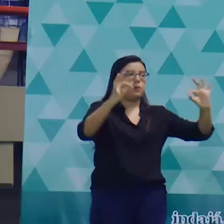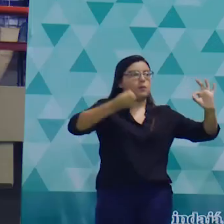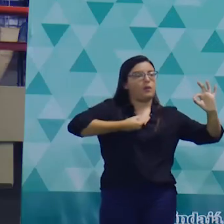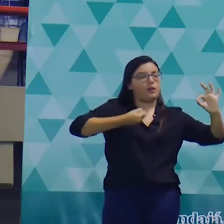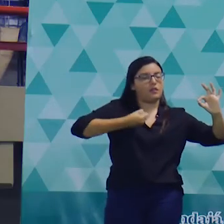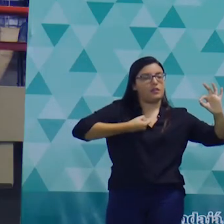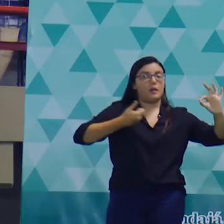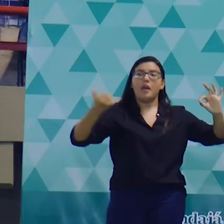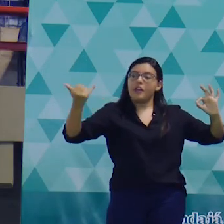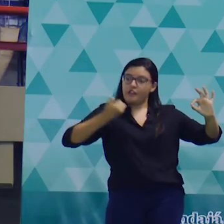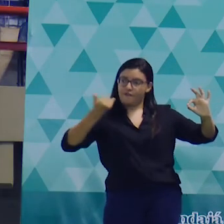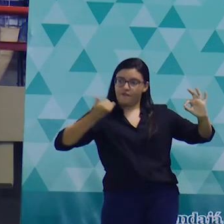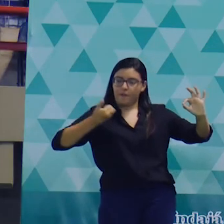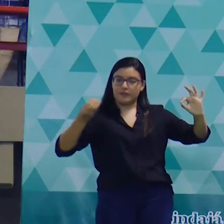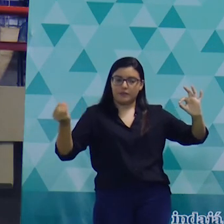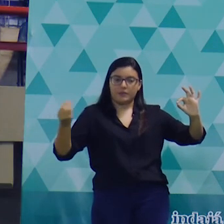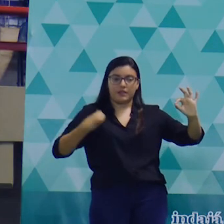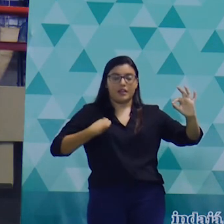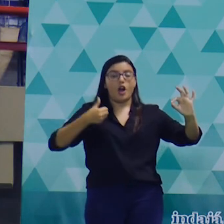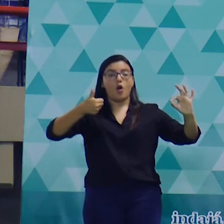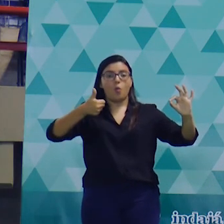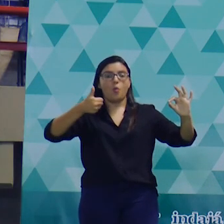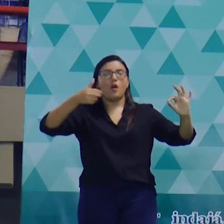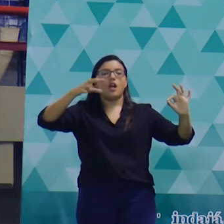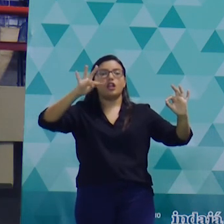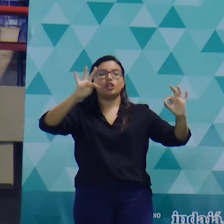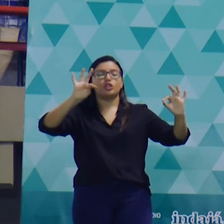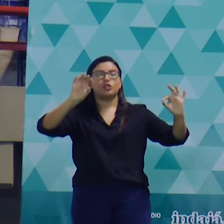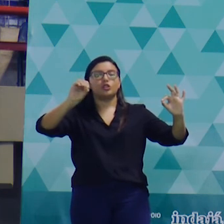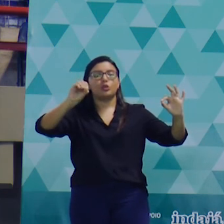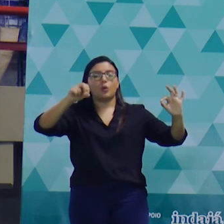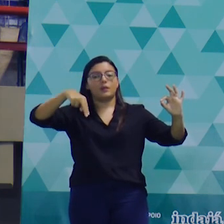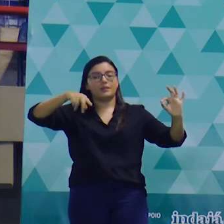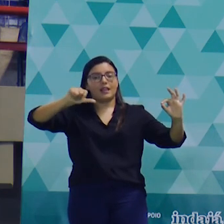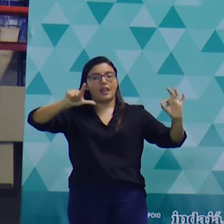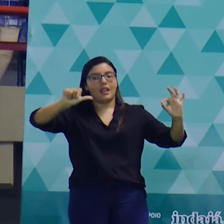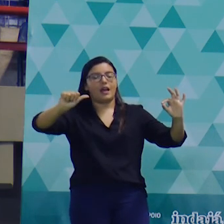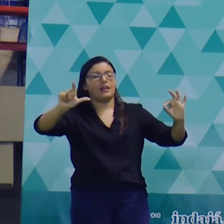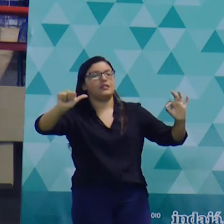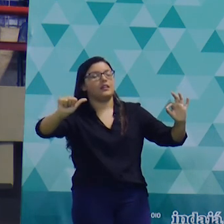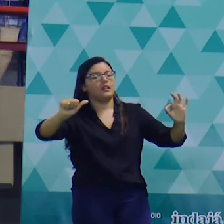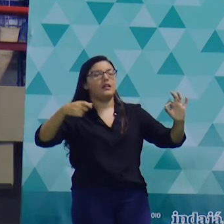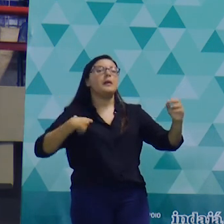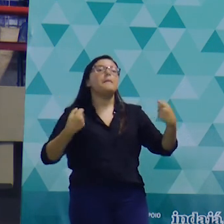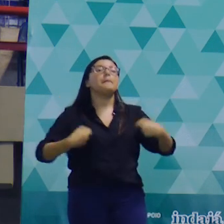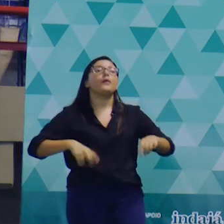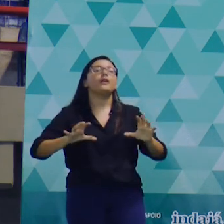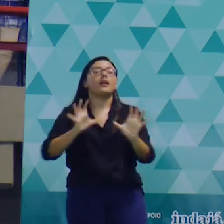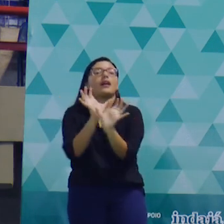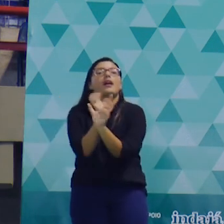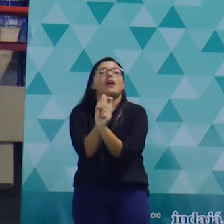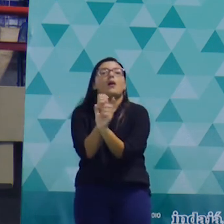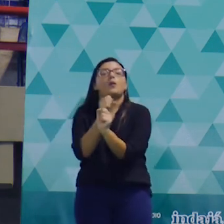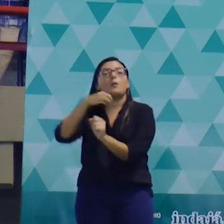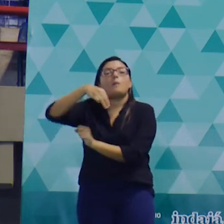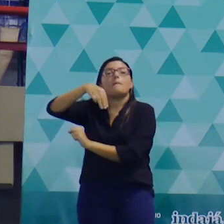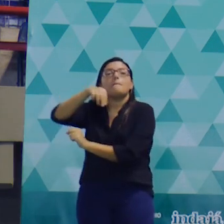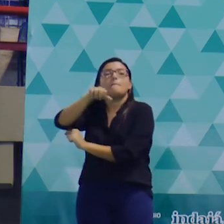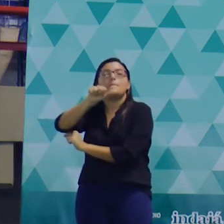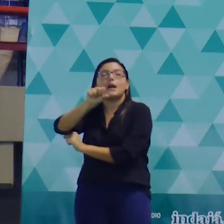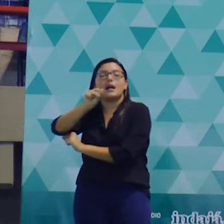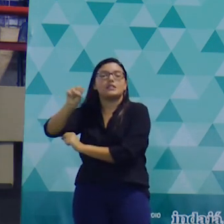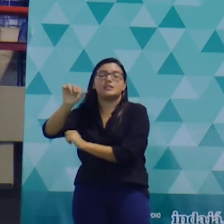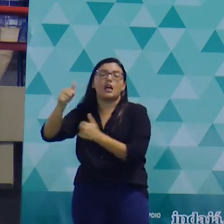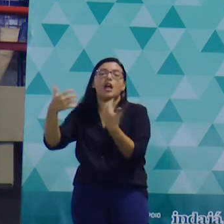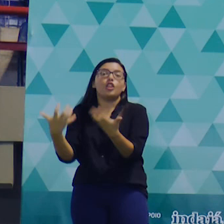uma informação, 1 tonelada de calcocita, e pede para que eu calcule a massa de cobre. Aliás, não é a massa que ele pediu,